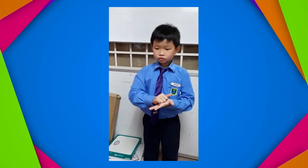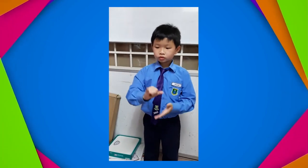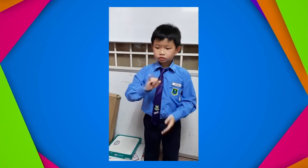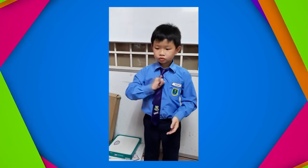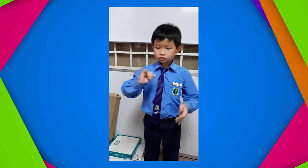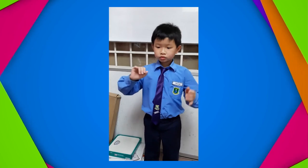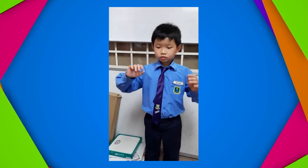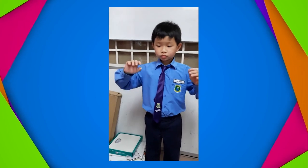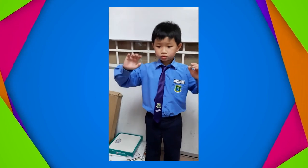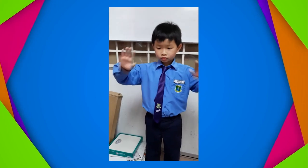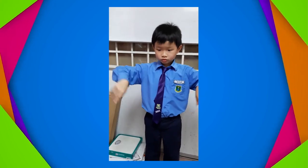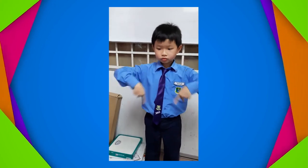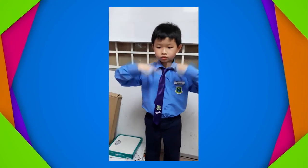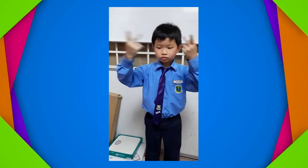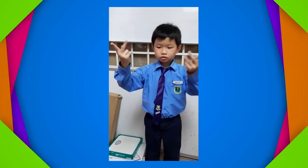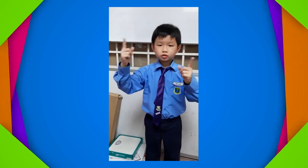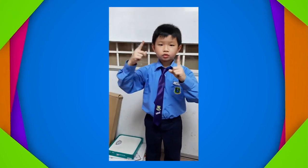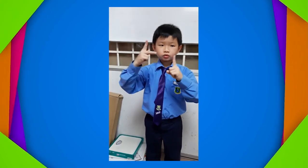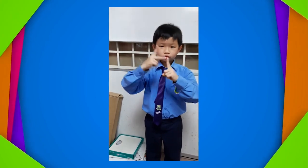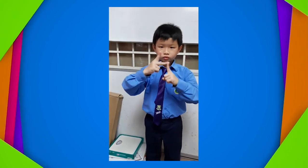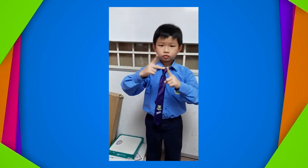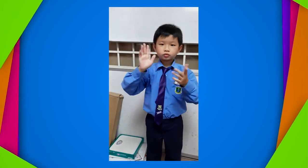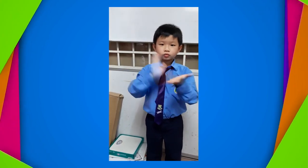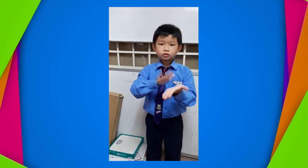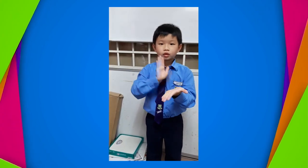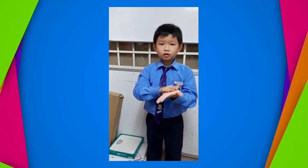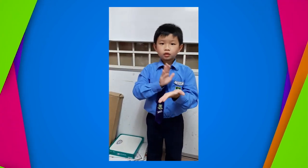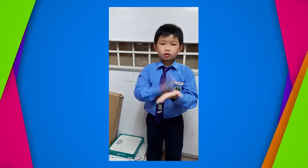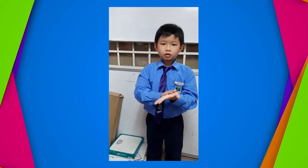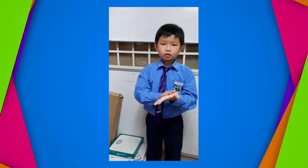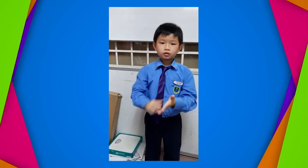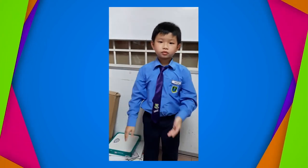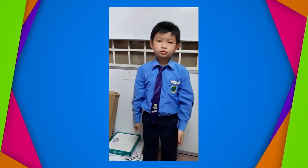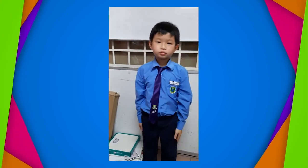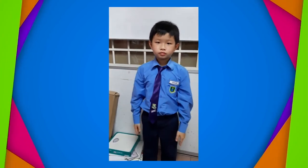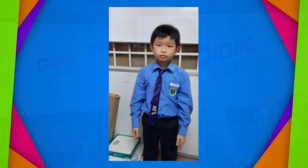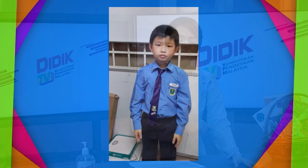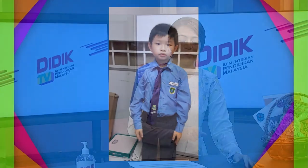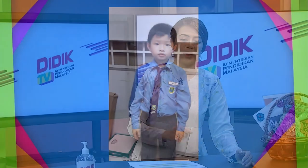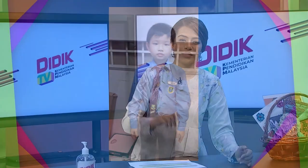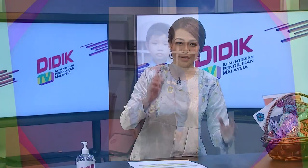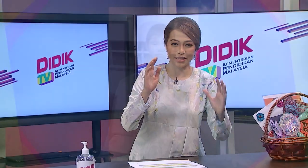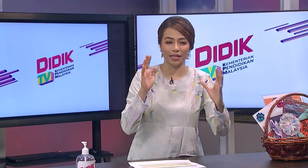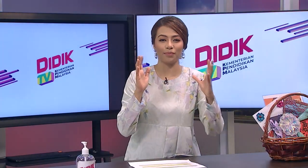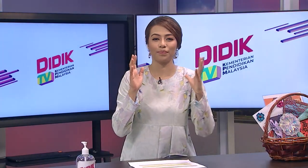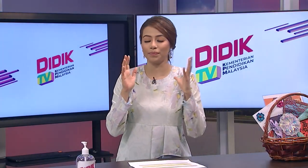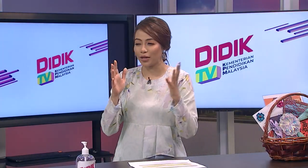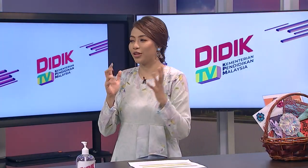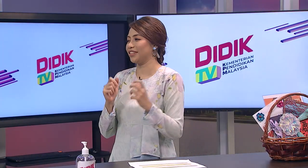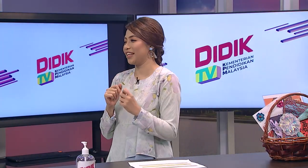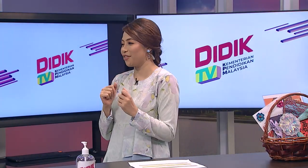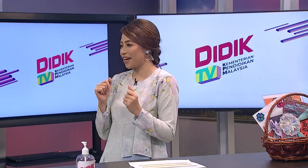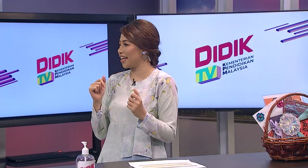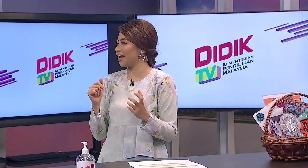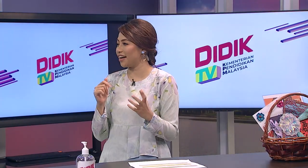Selepas itu, saya pergi ke sekolah. Saya macam